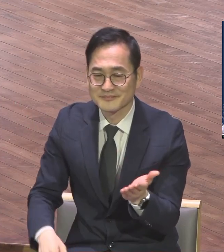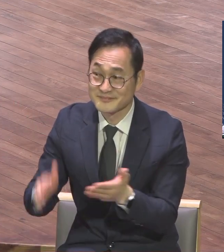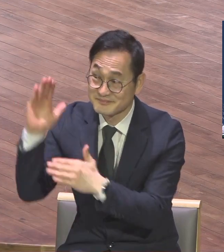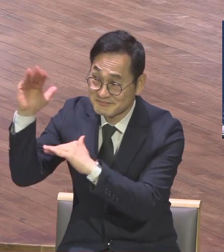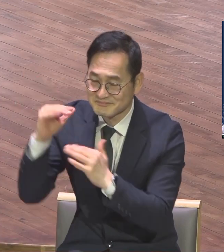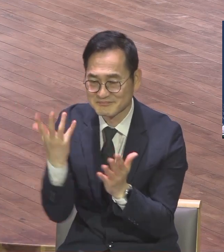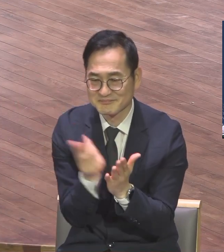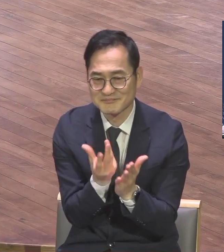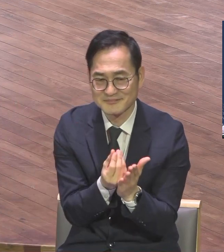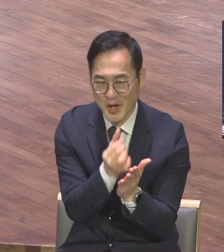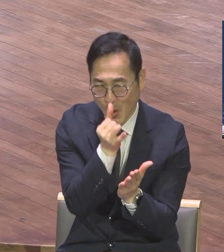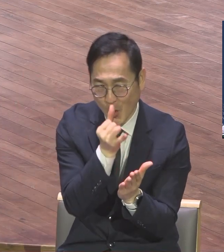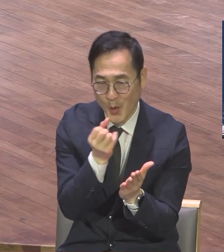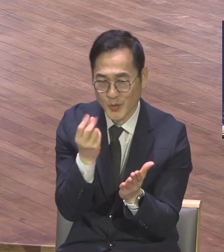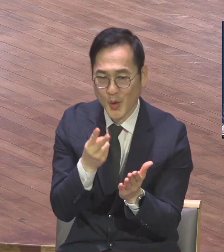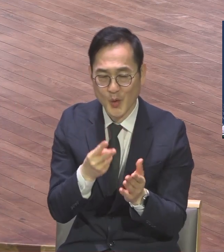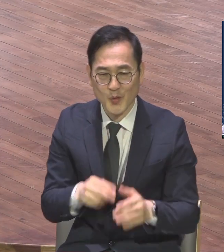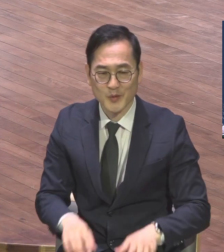우리 개혁주의의